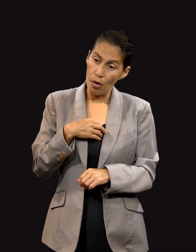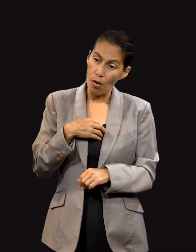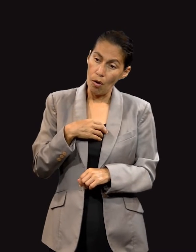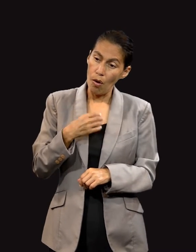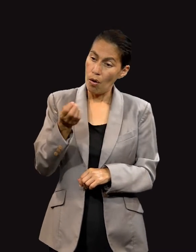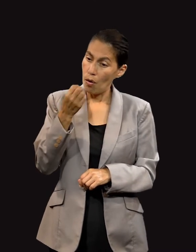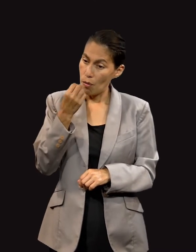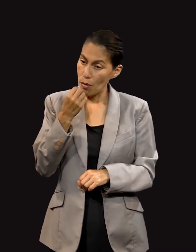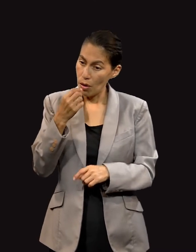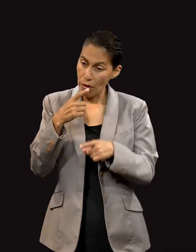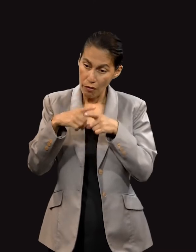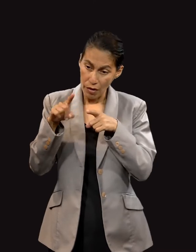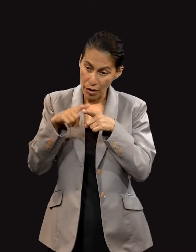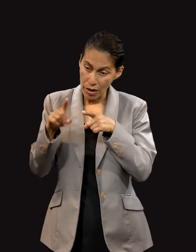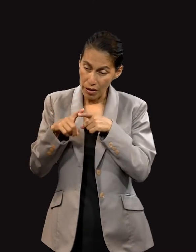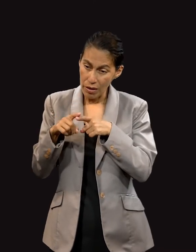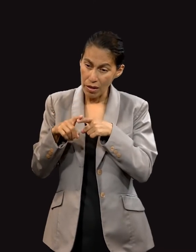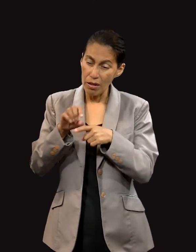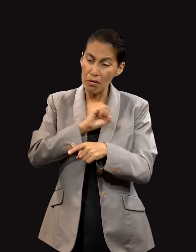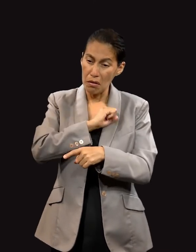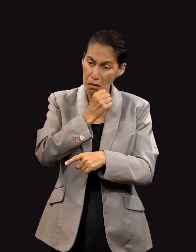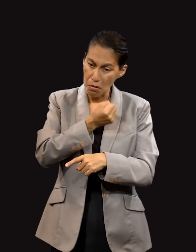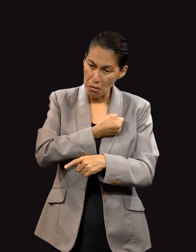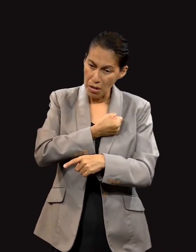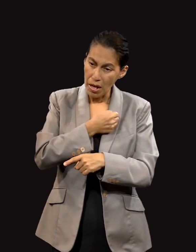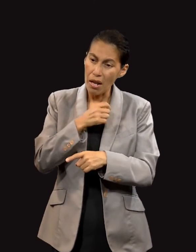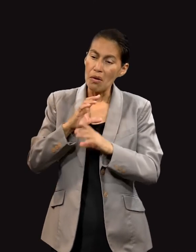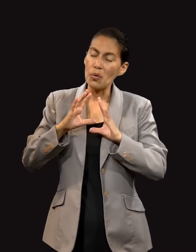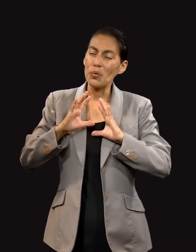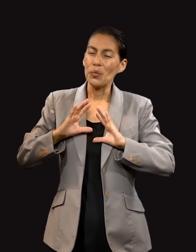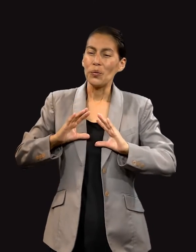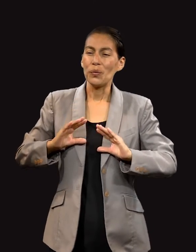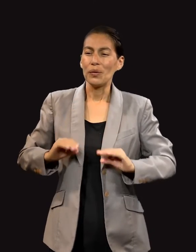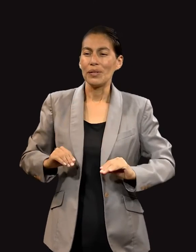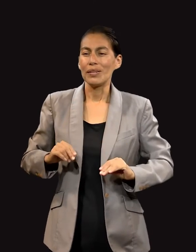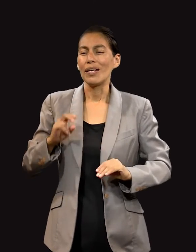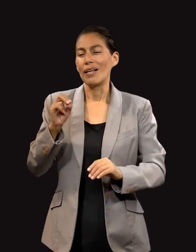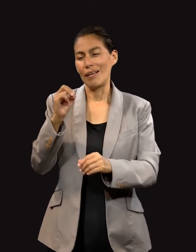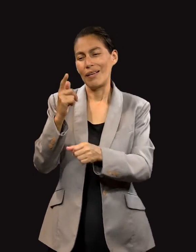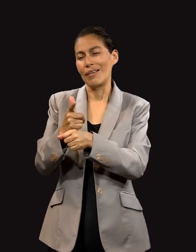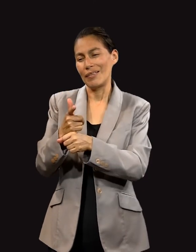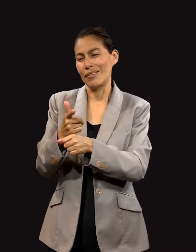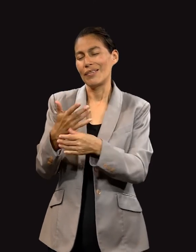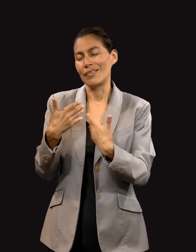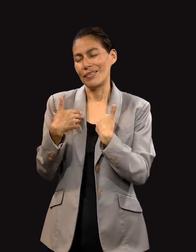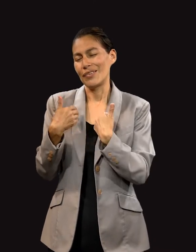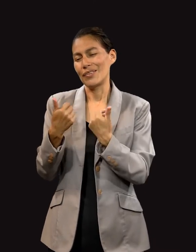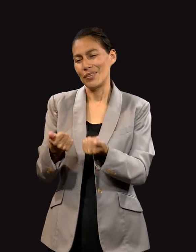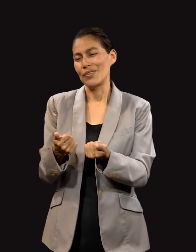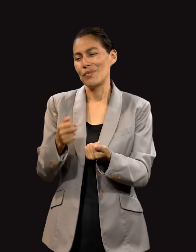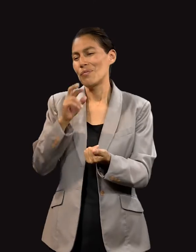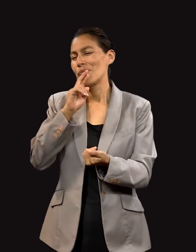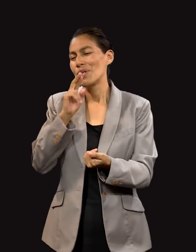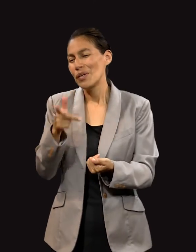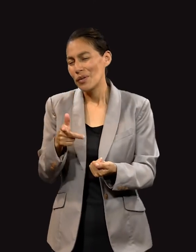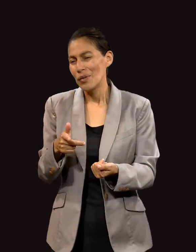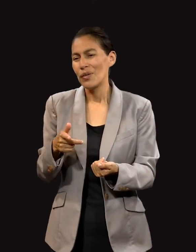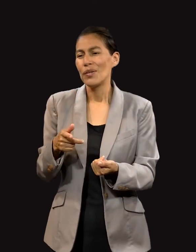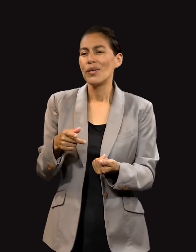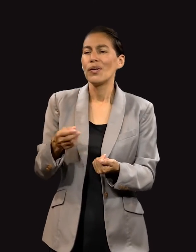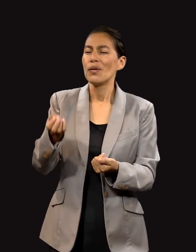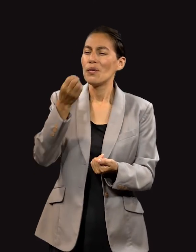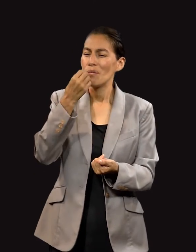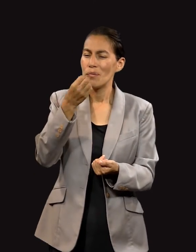su alimentación se empezó a sentir mejor, gracias a Dios. Y él se dio cuenta que lo mejor era la buena